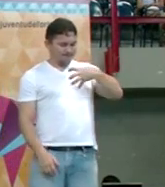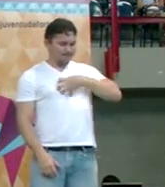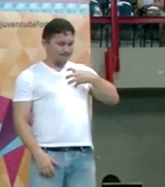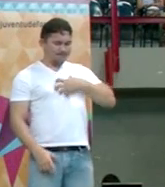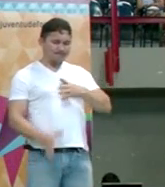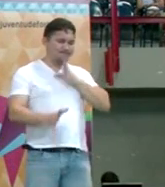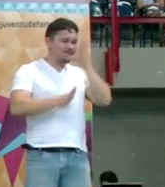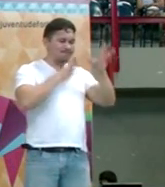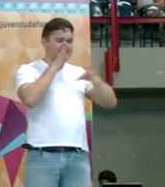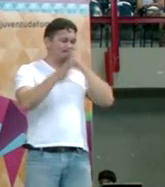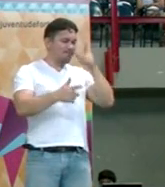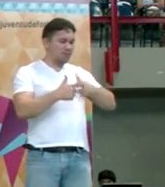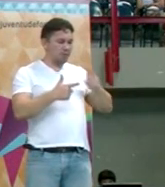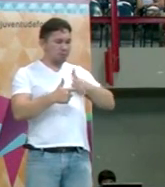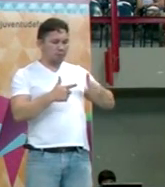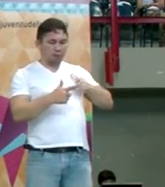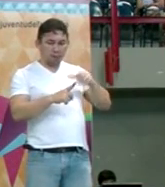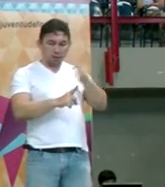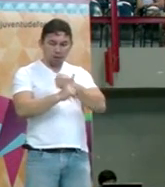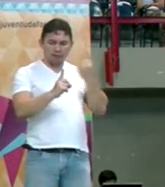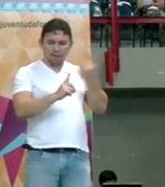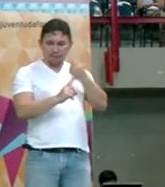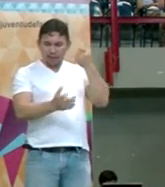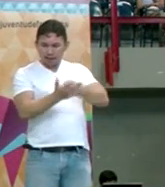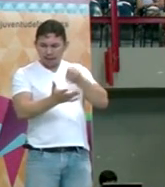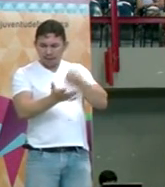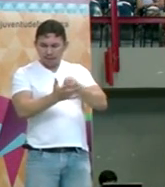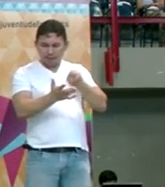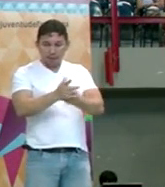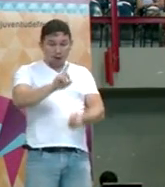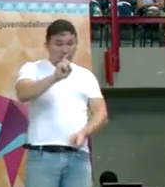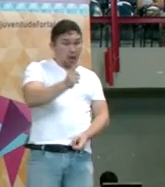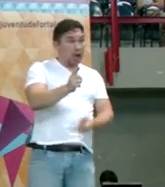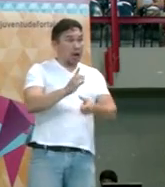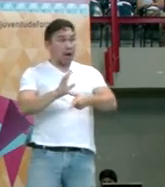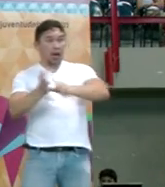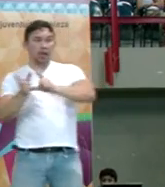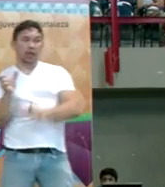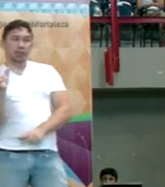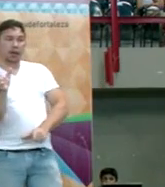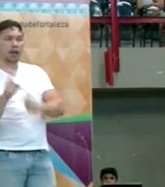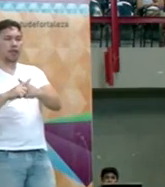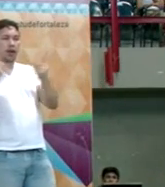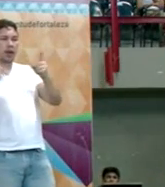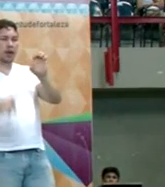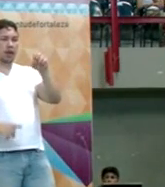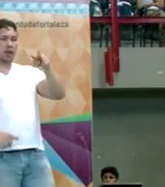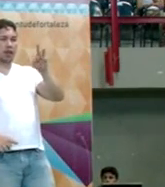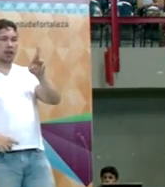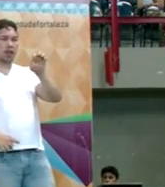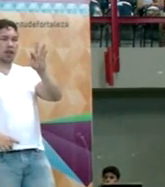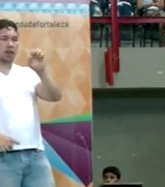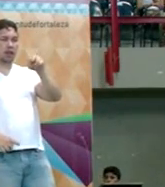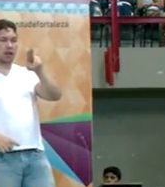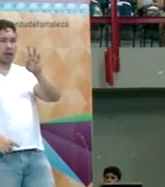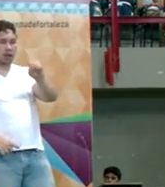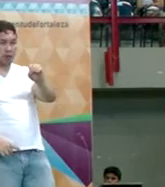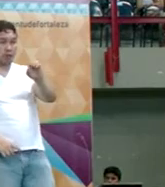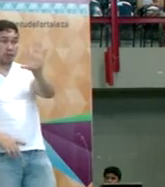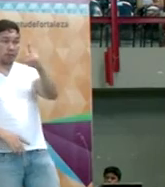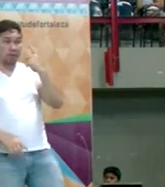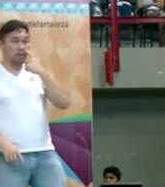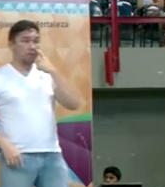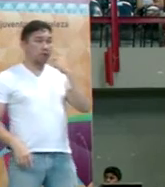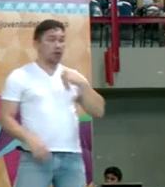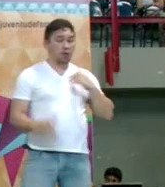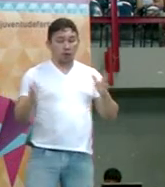dos atropelos sociais. Essa vírgula é obrigatória, antes do entretanto. Entretanto, se eu dissesse